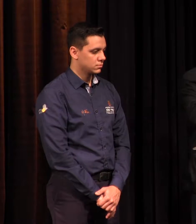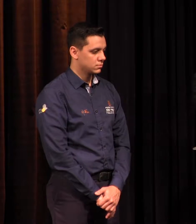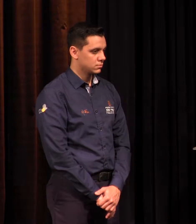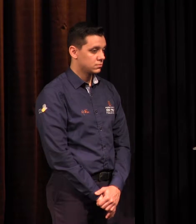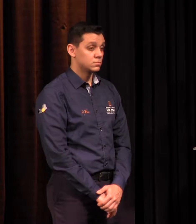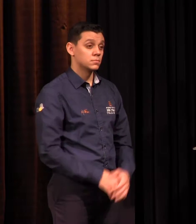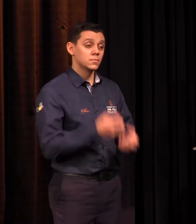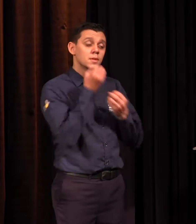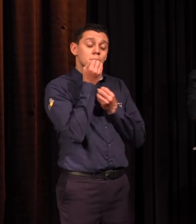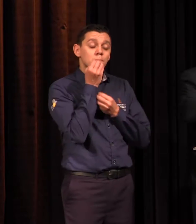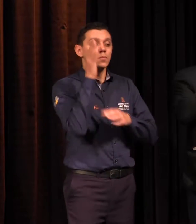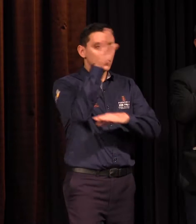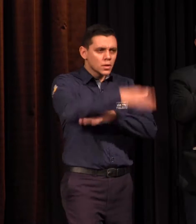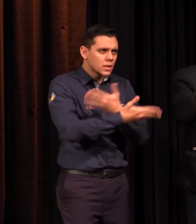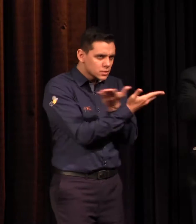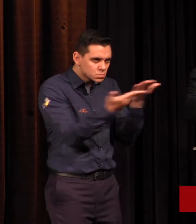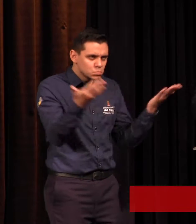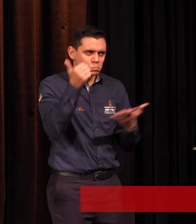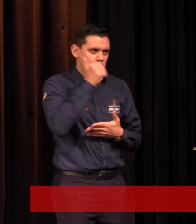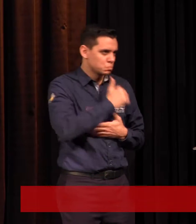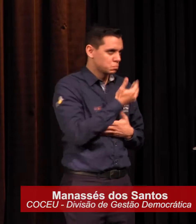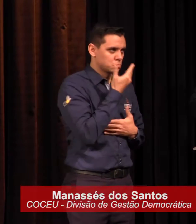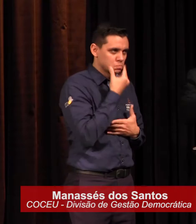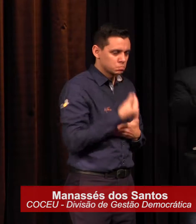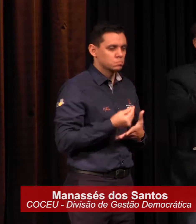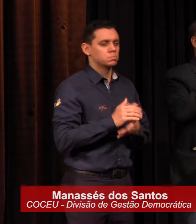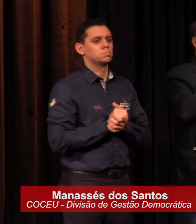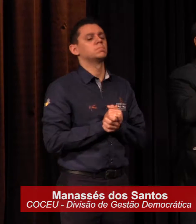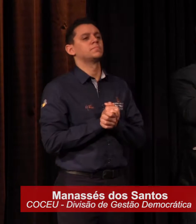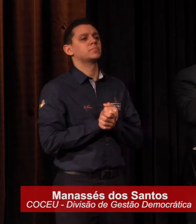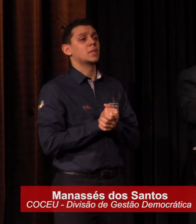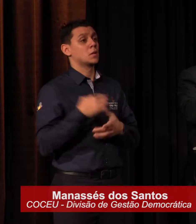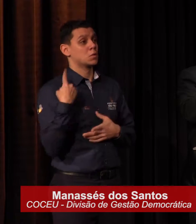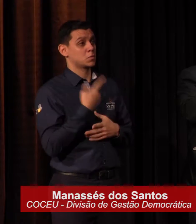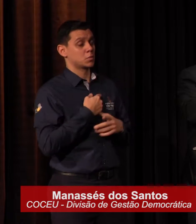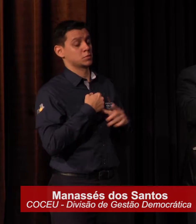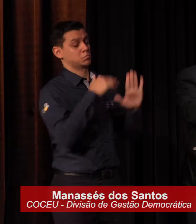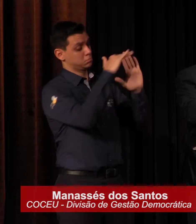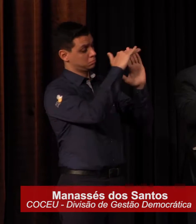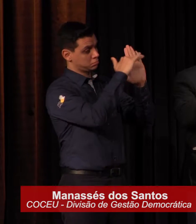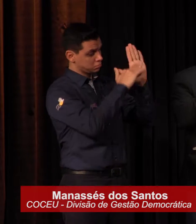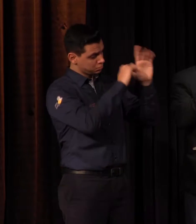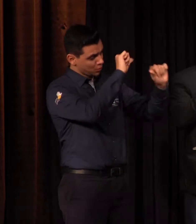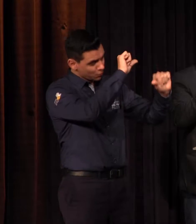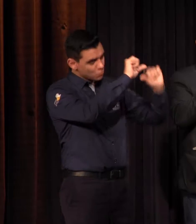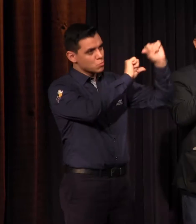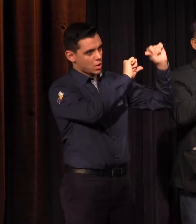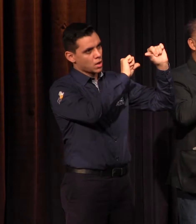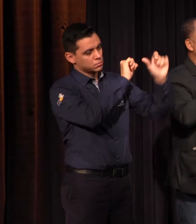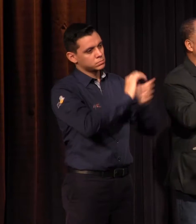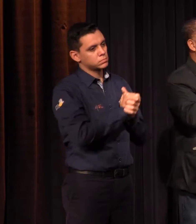boa tarde a todos a todas nós vamos fazer uma inversão da programação